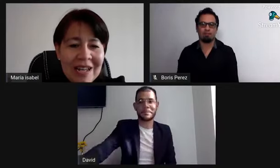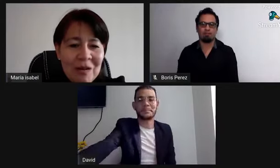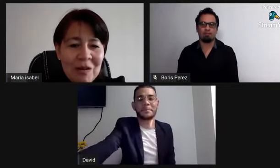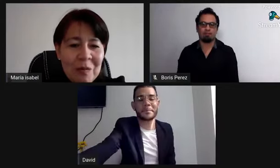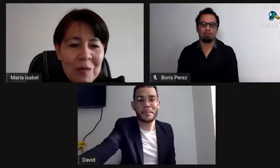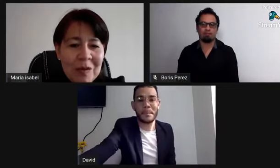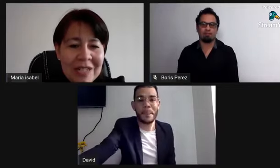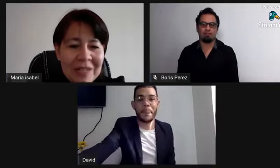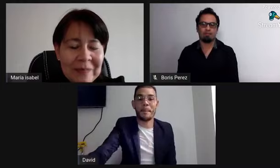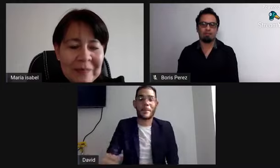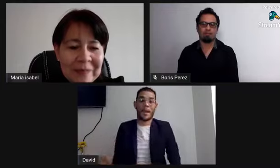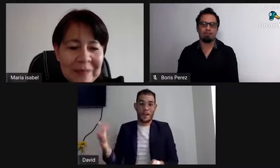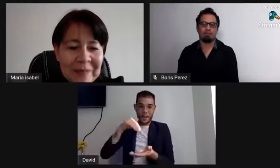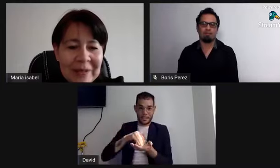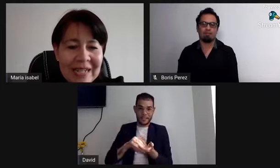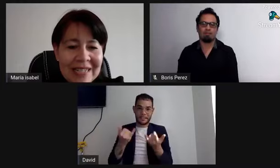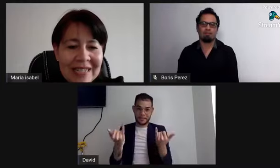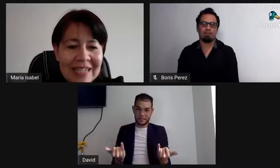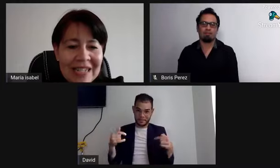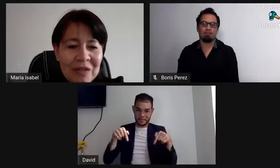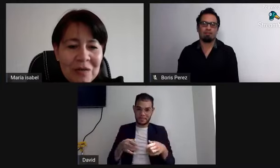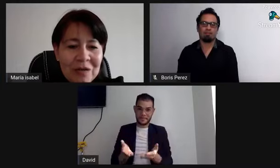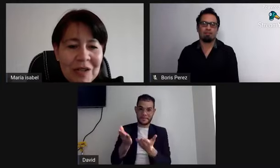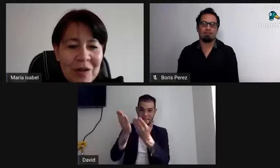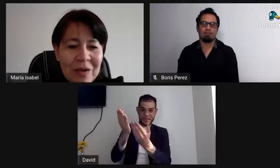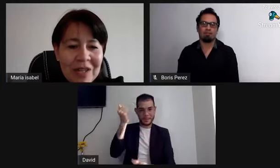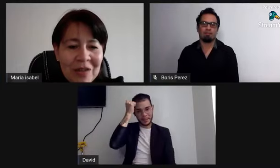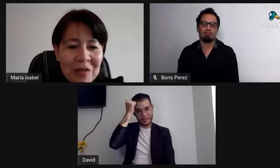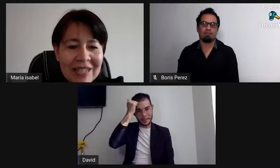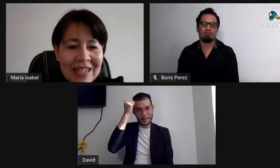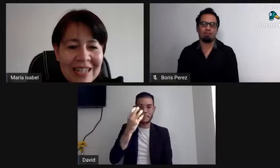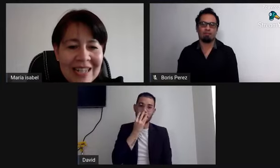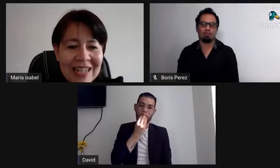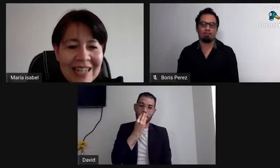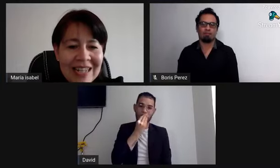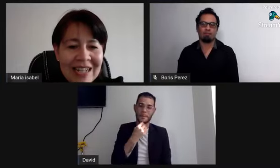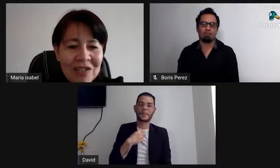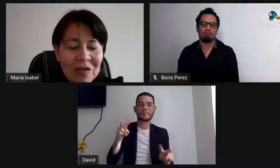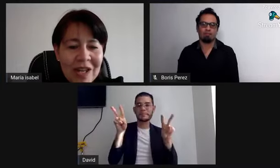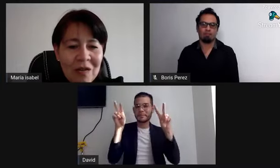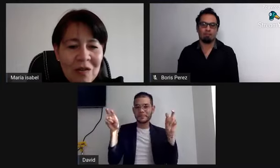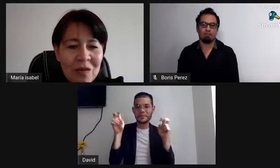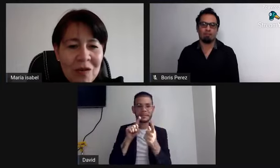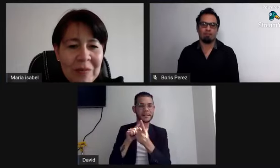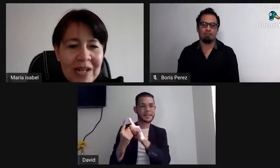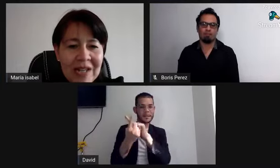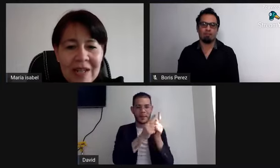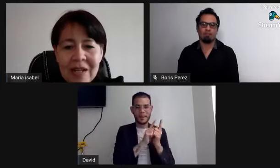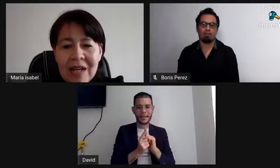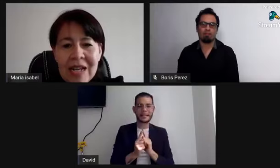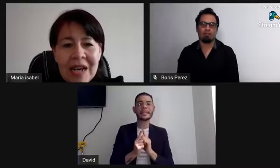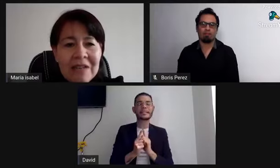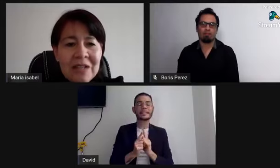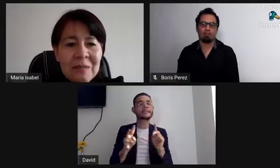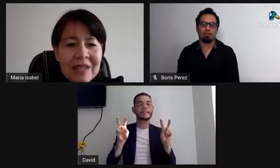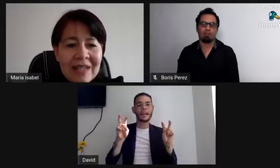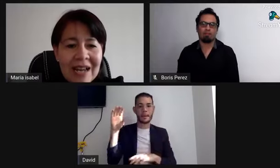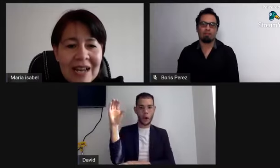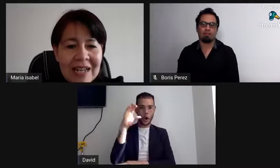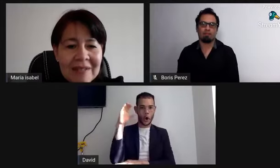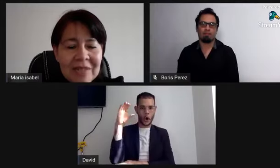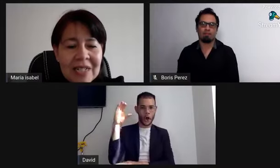Nuevamente estamos acá con Boris para hacer un encuentro acerca de la historia de Colombia. La